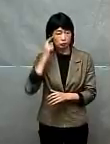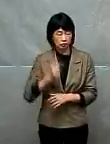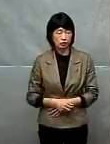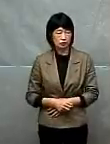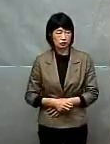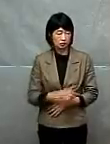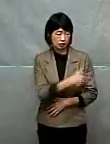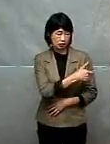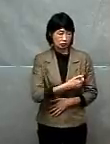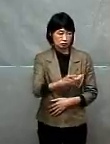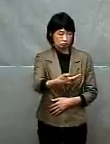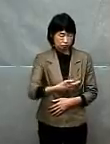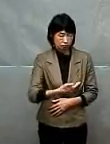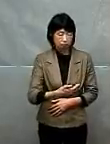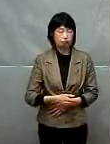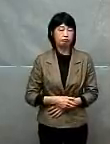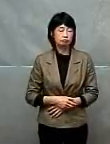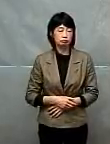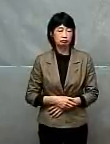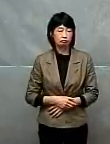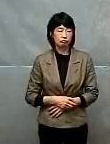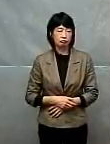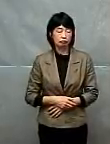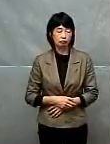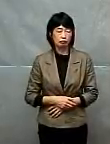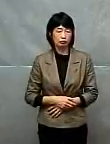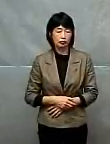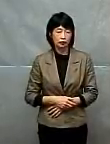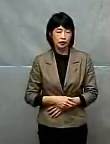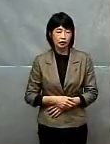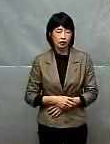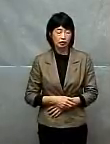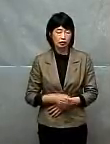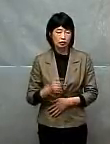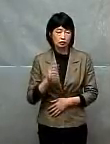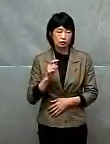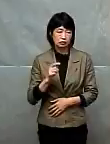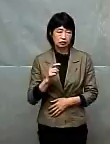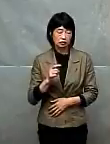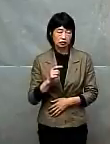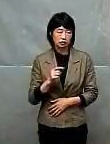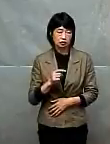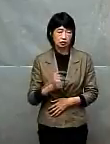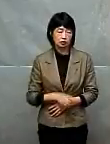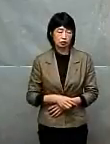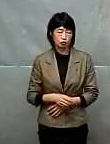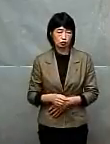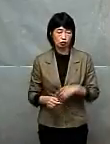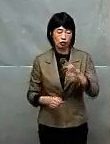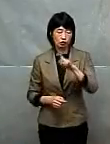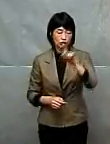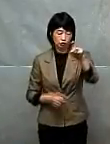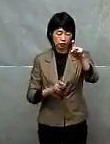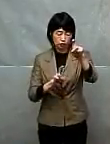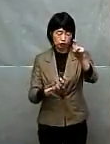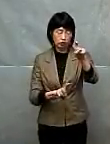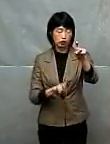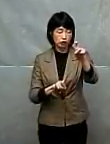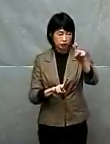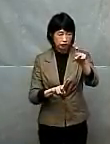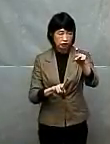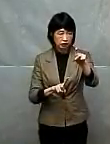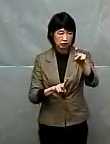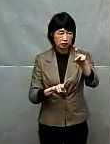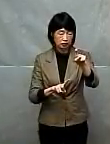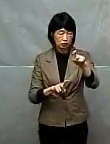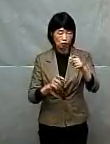だとするとその、うん、まあ、知事の後援会の関係者の方がその、まあ、10月21日まで後援会の設立、まあ、後援